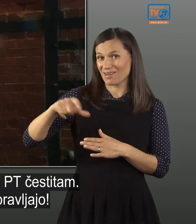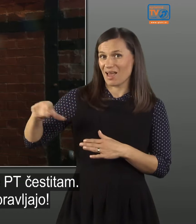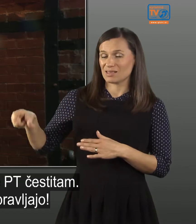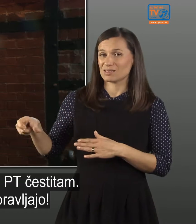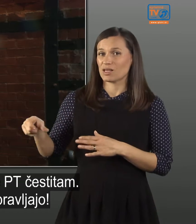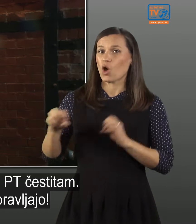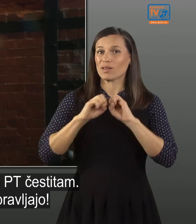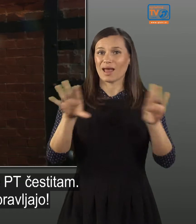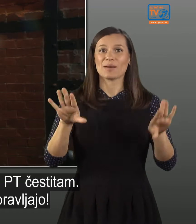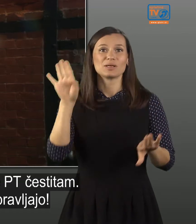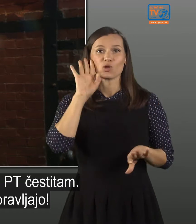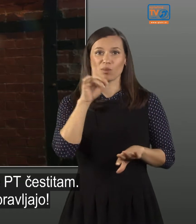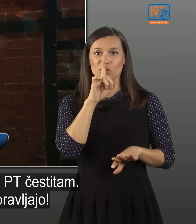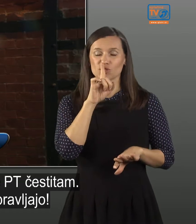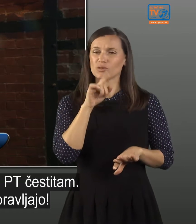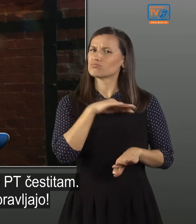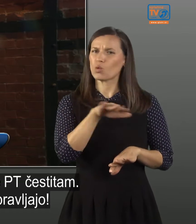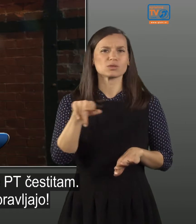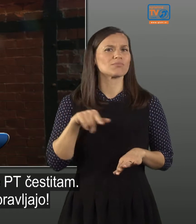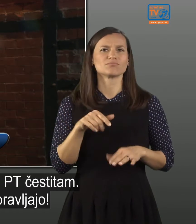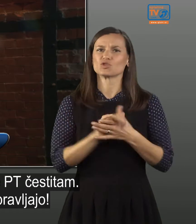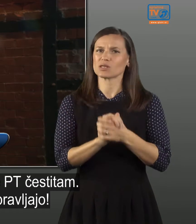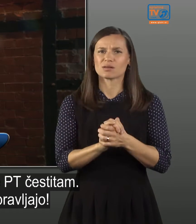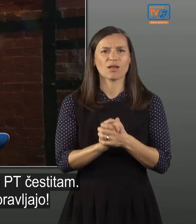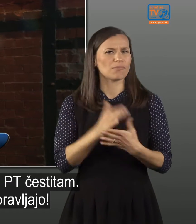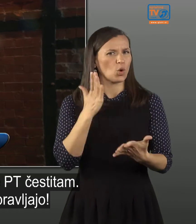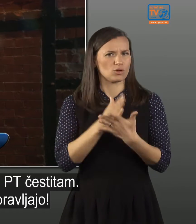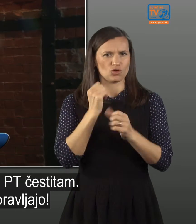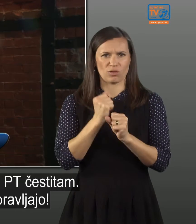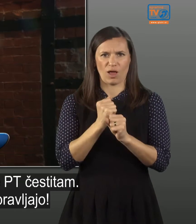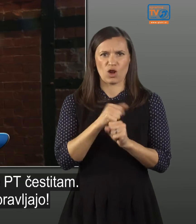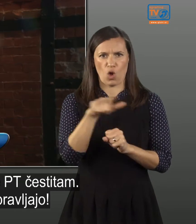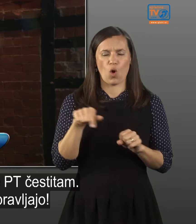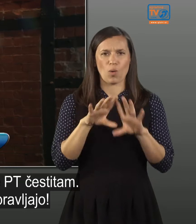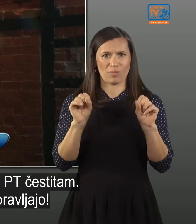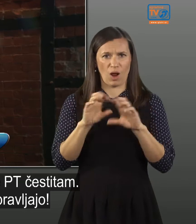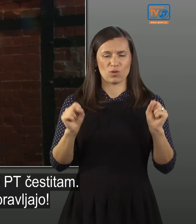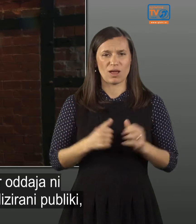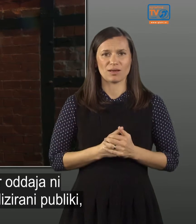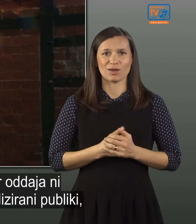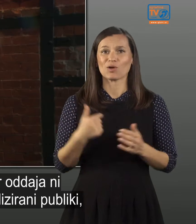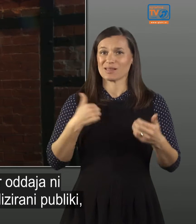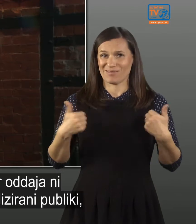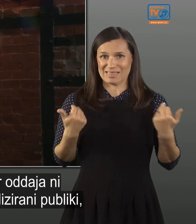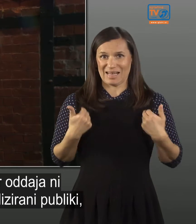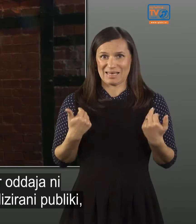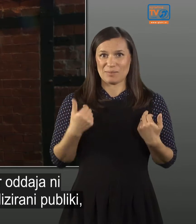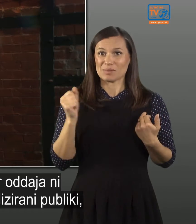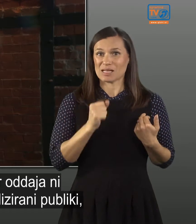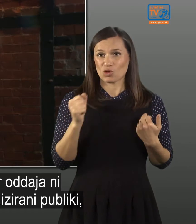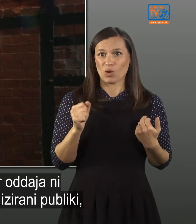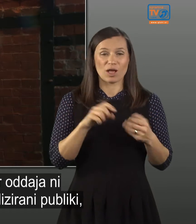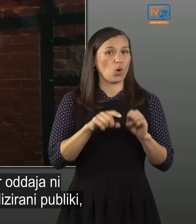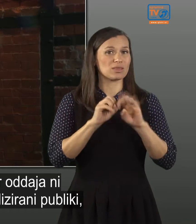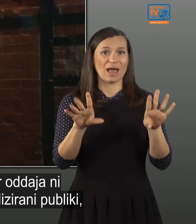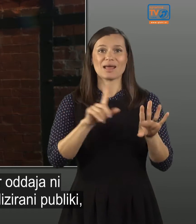Ustvarjalcem oddaje Prisluhnimo tišini čestitam, izvrstno delo opravljajo. In se veselim, zato ker